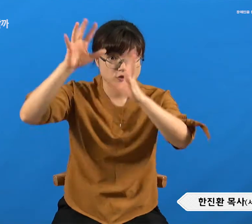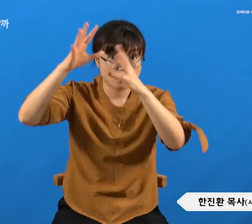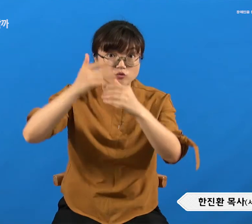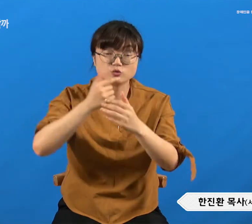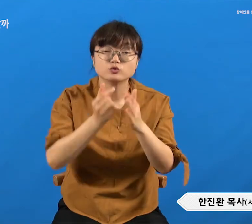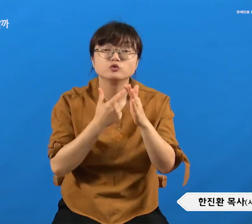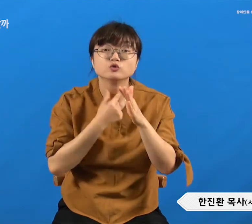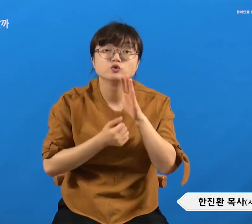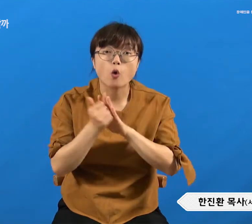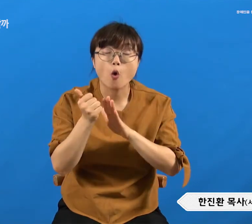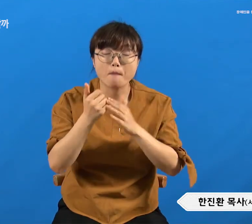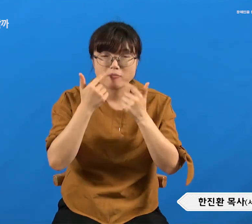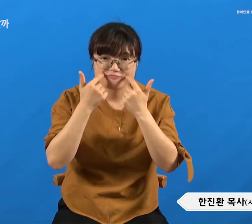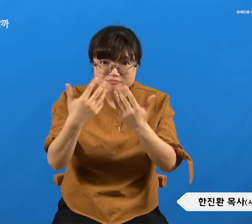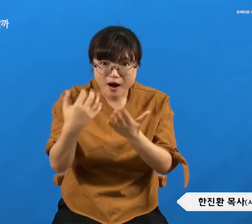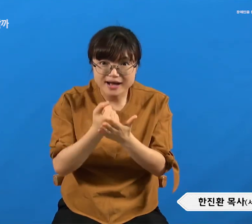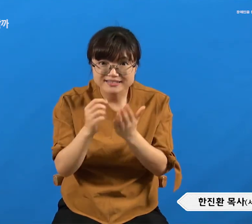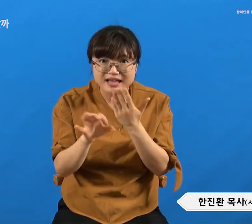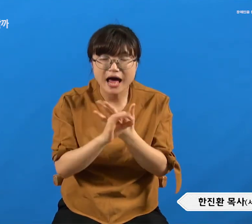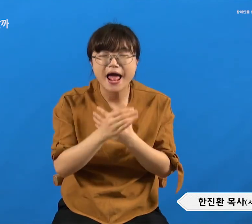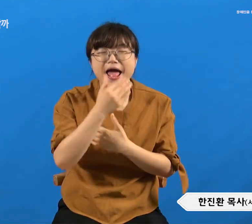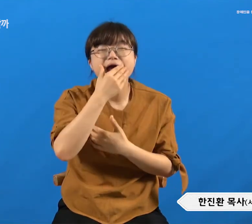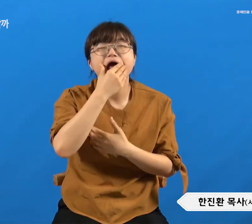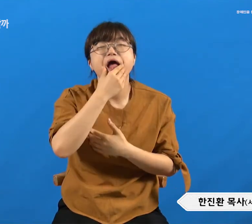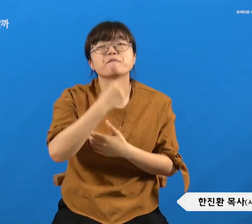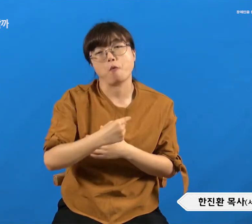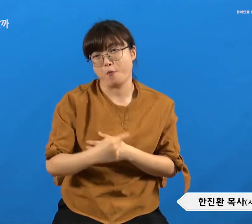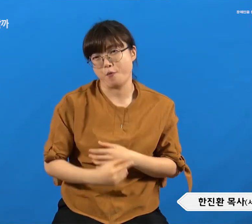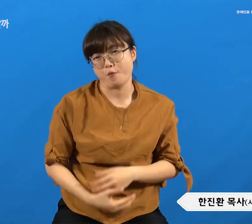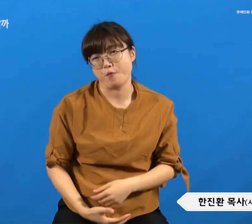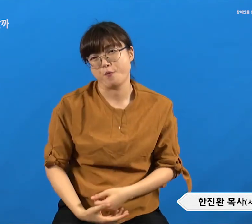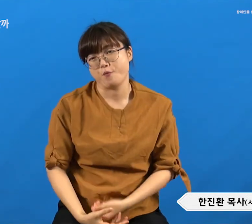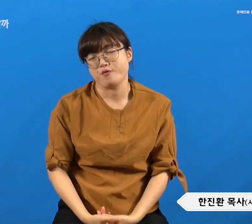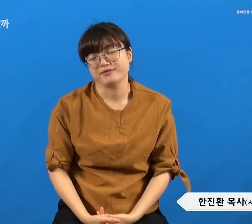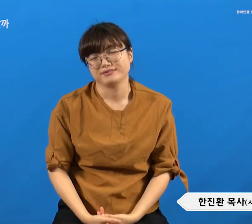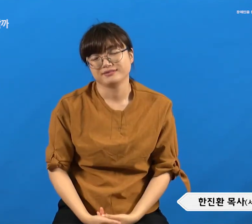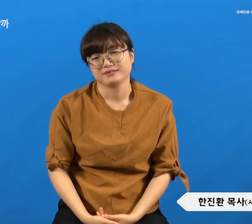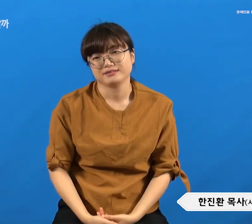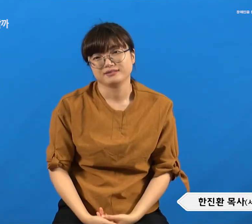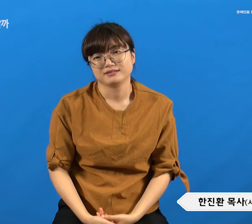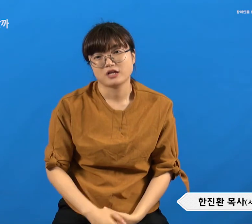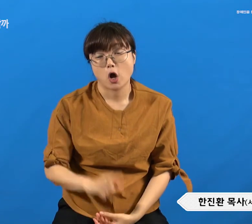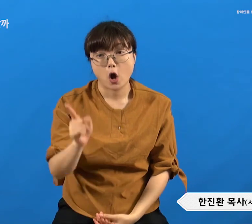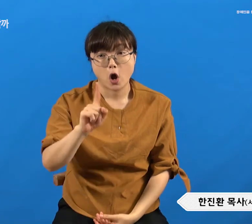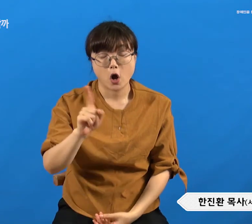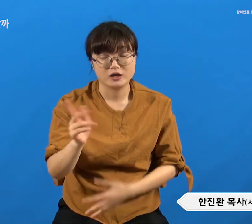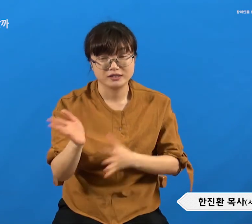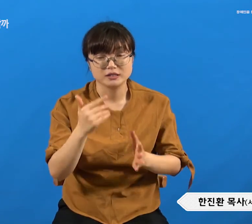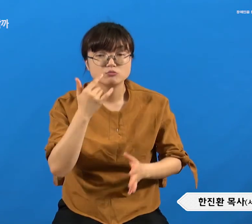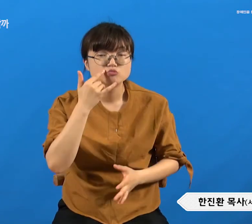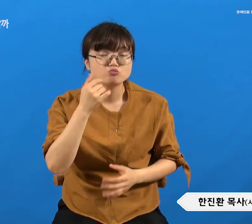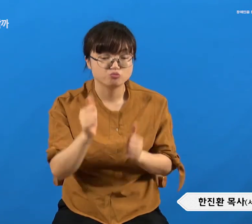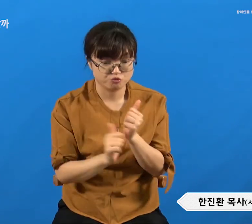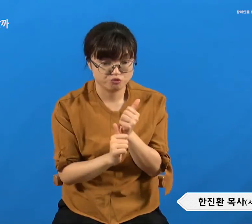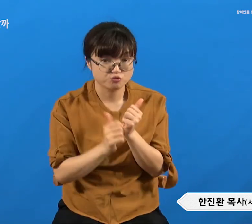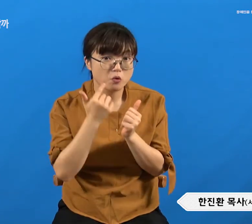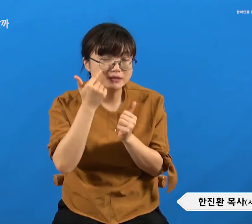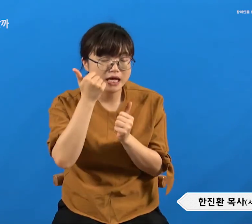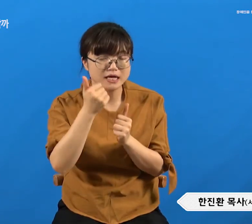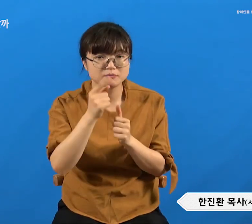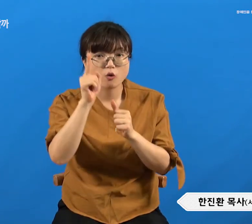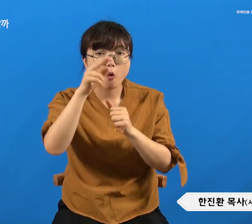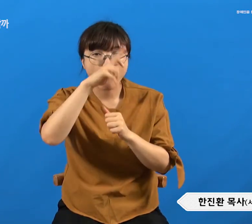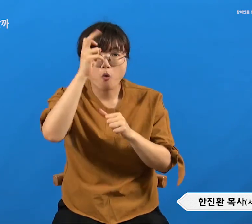천국 소망이 분명한 사람은 그런 행복한 비명을 지르면서 살 수 있습니다. 어떤 부목사님이 주일 오후 예배